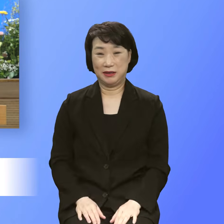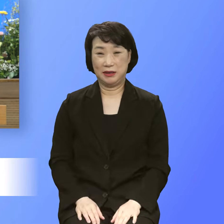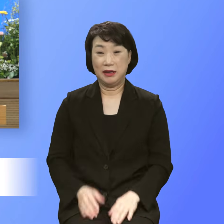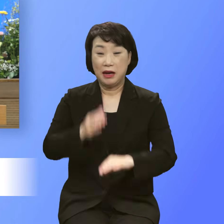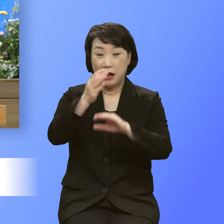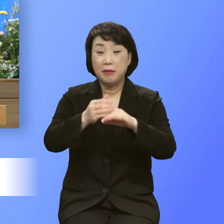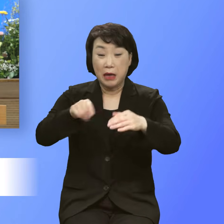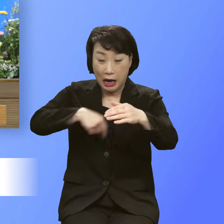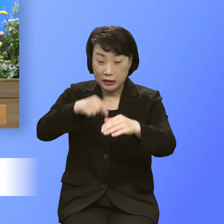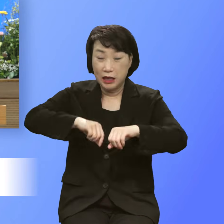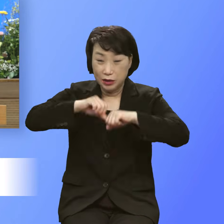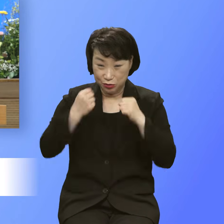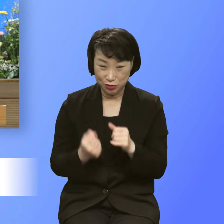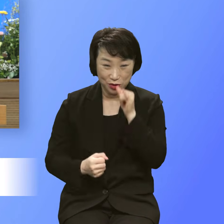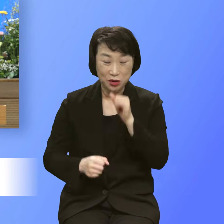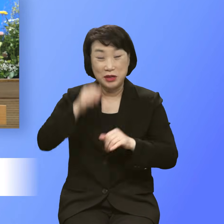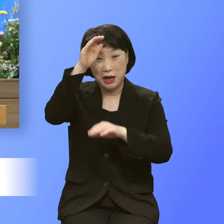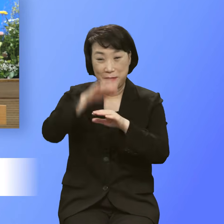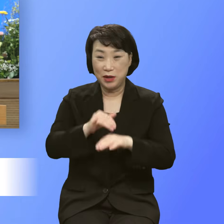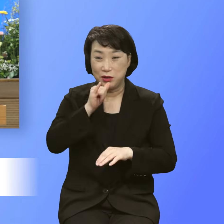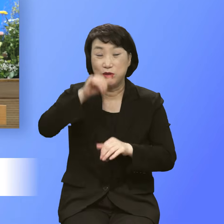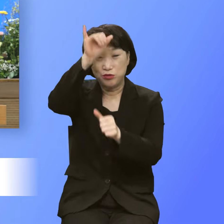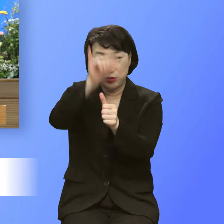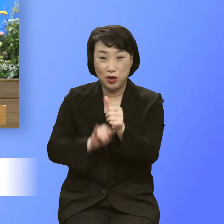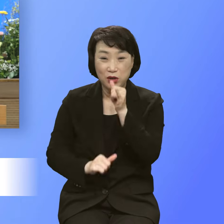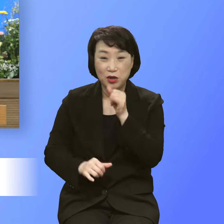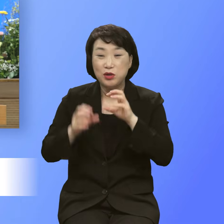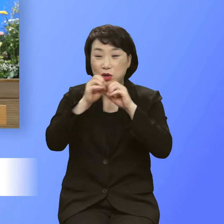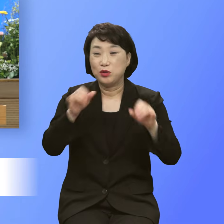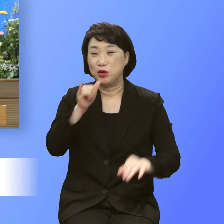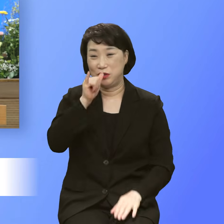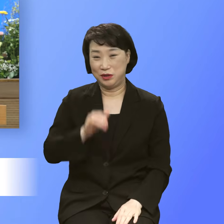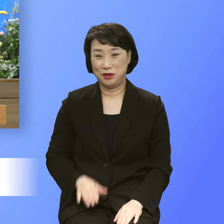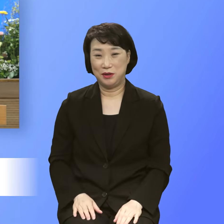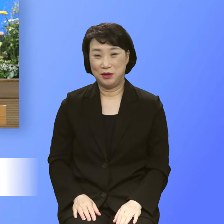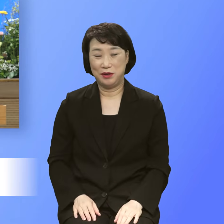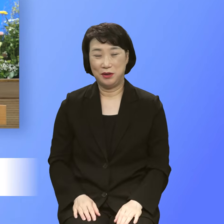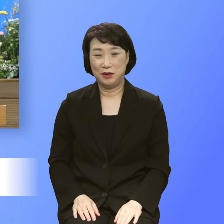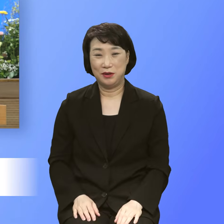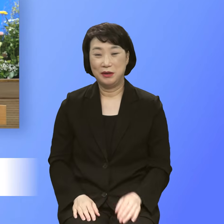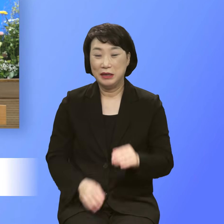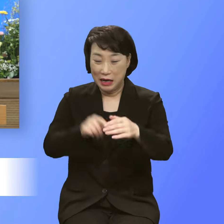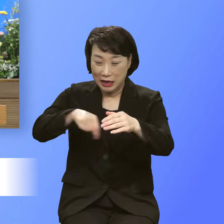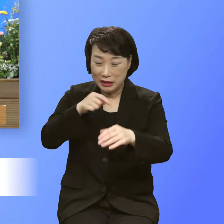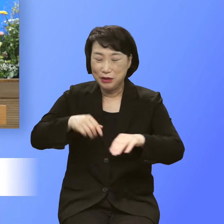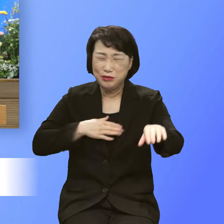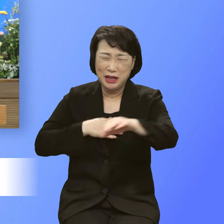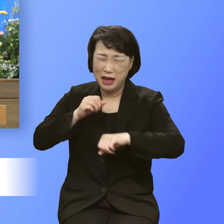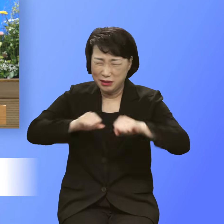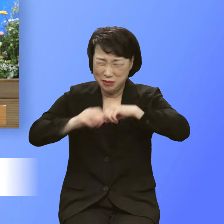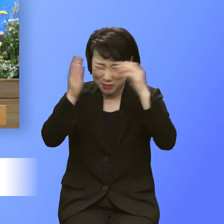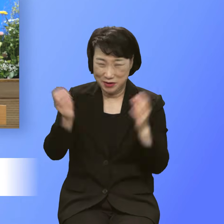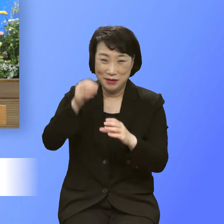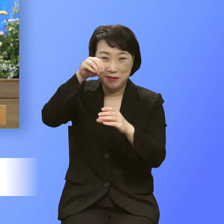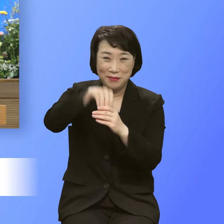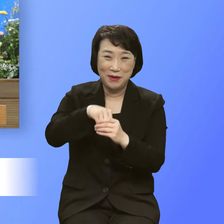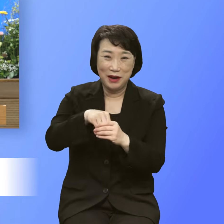감사생활이에요. 감사 속에 순종도 있고 예배도 있고 충성도 있고 전도도 있고 여기 이 속에 우리 행위가 다 있다 이